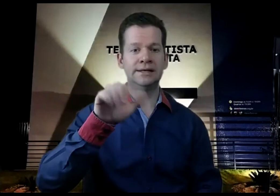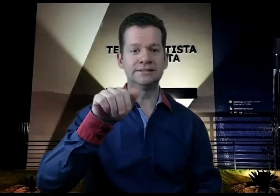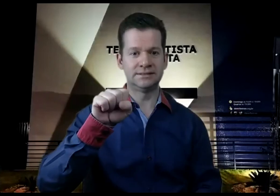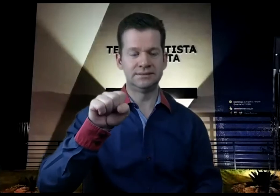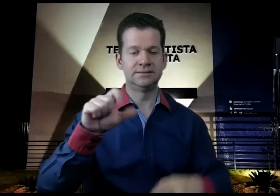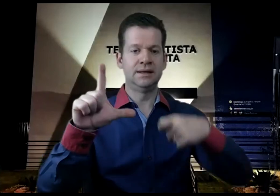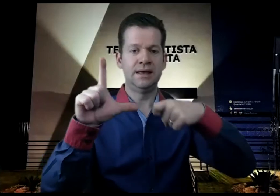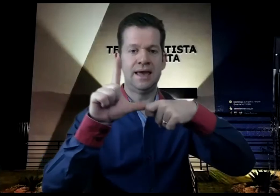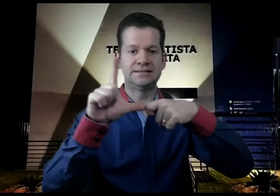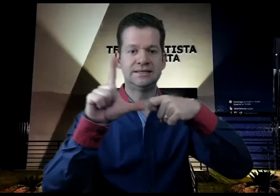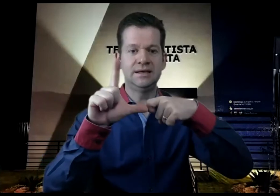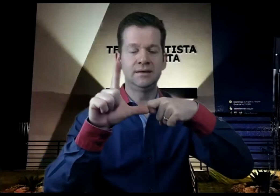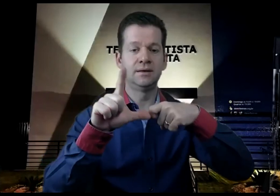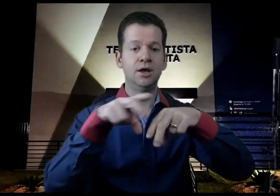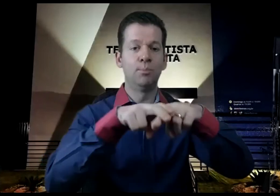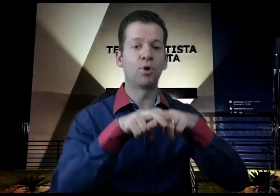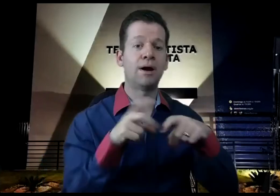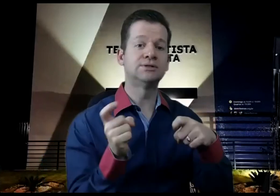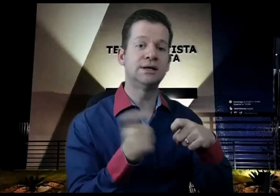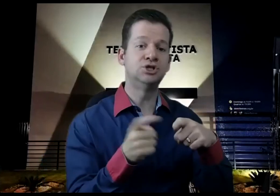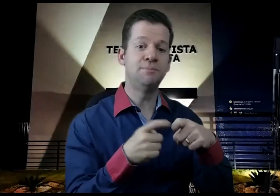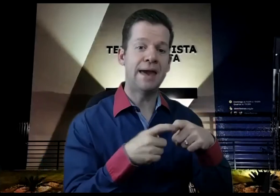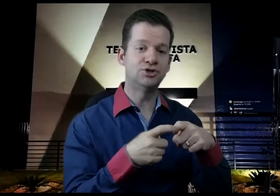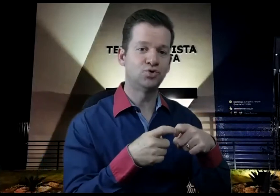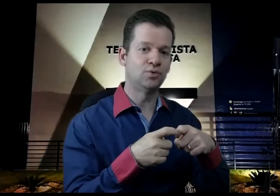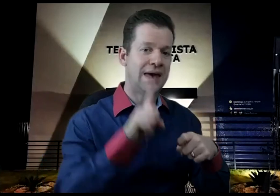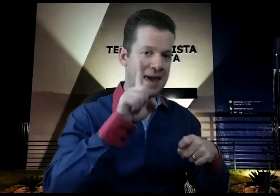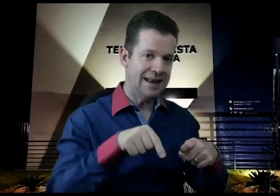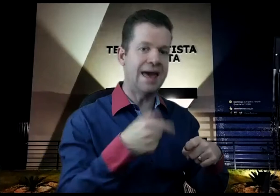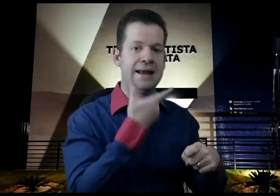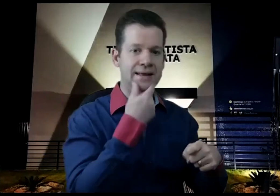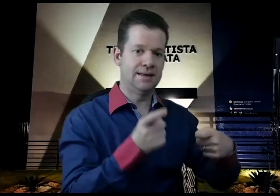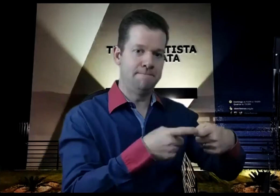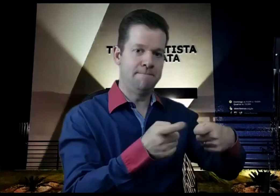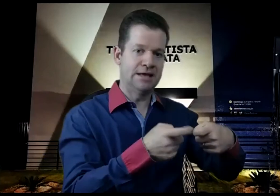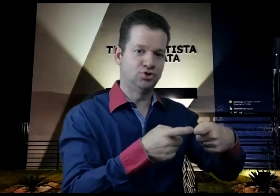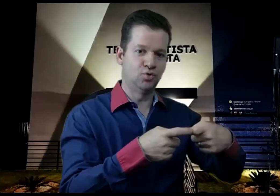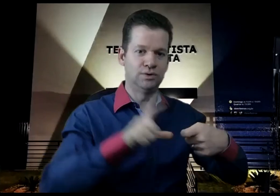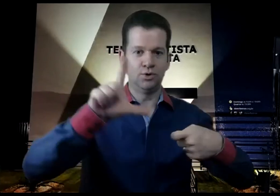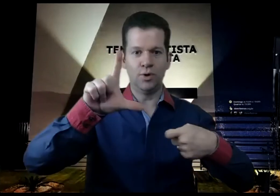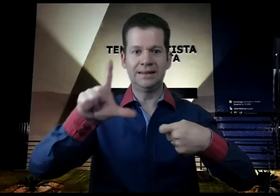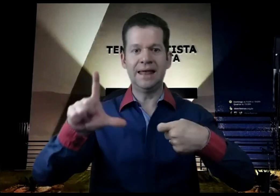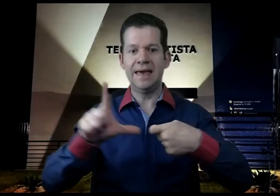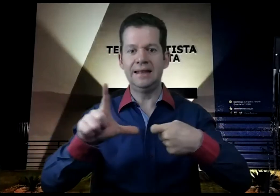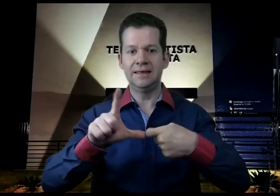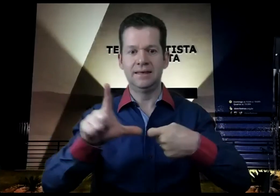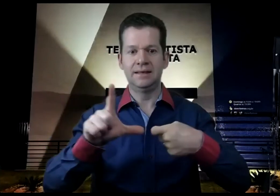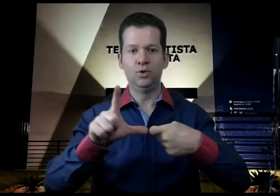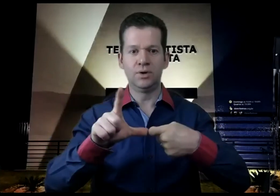Lucas é assim por causa de médico. Ele era médico. Então, com a letra L,